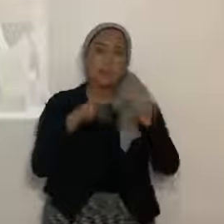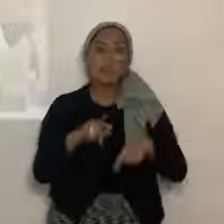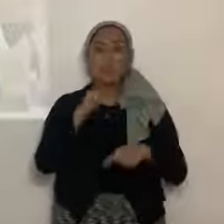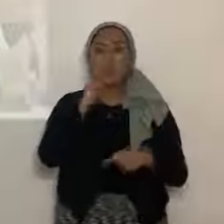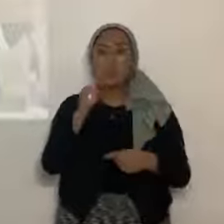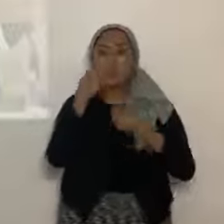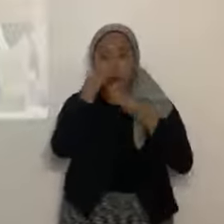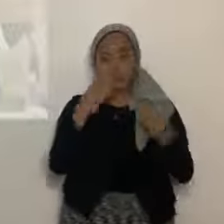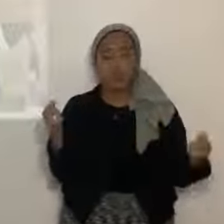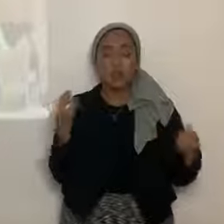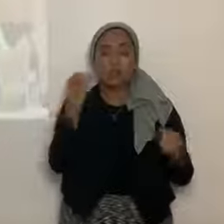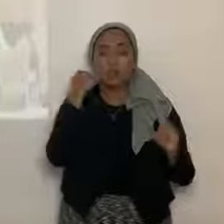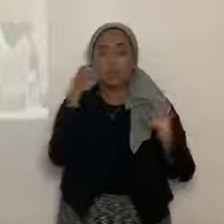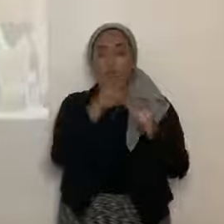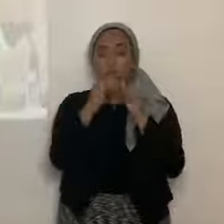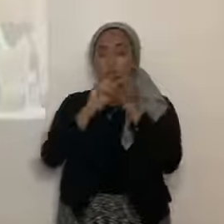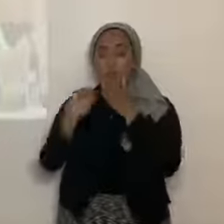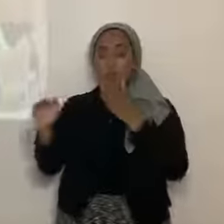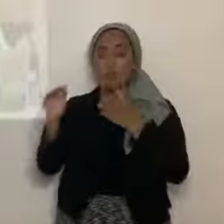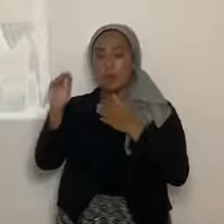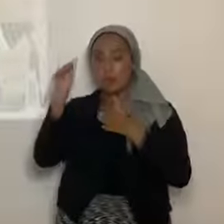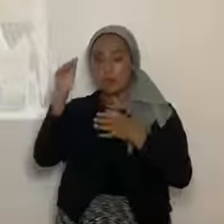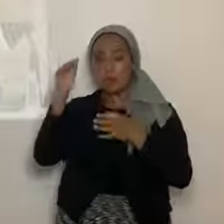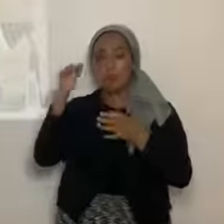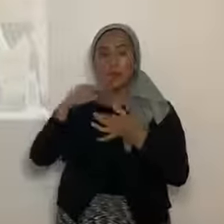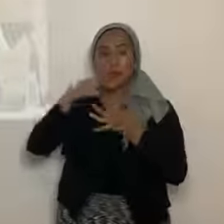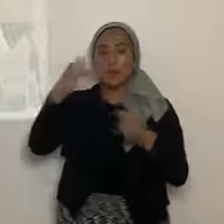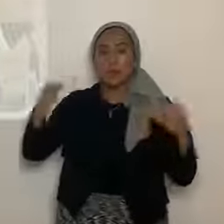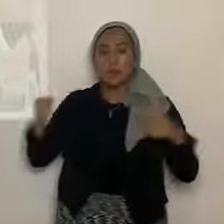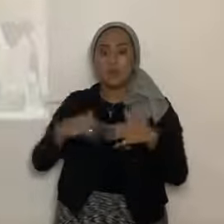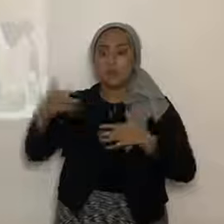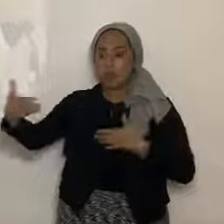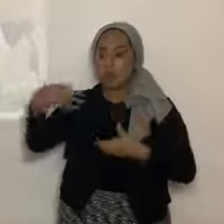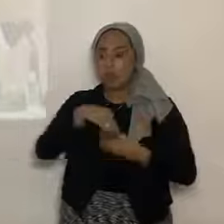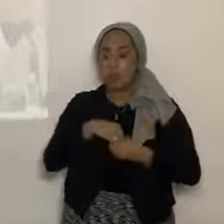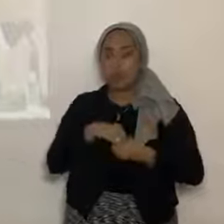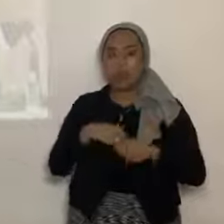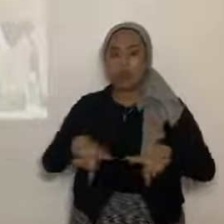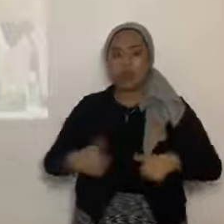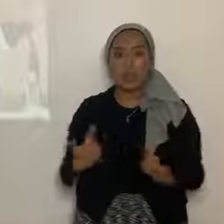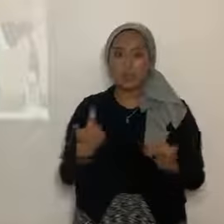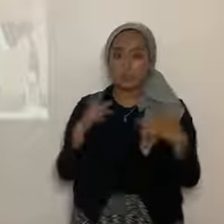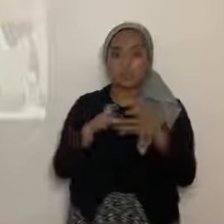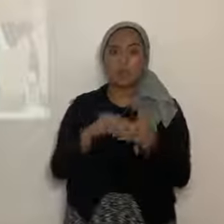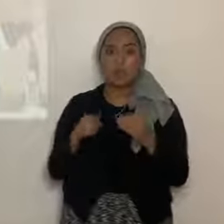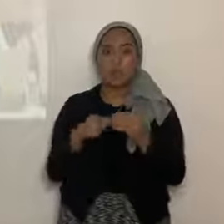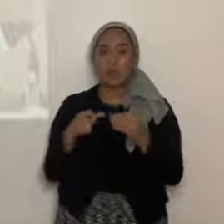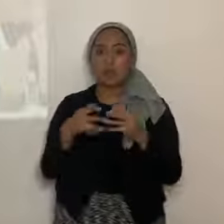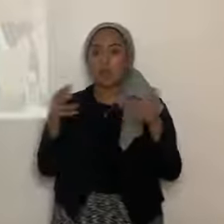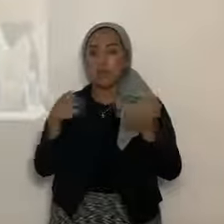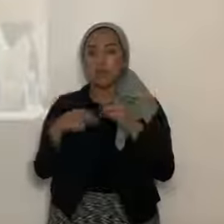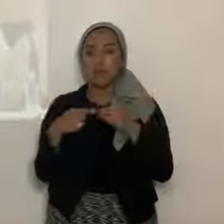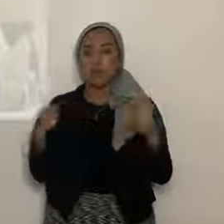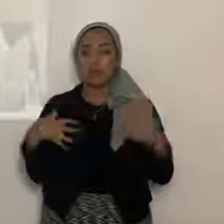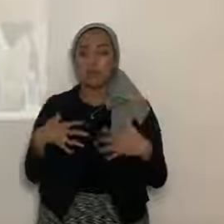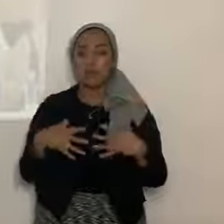ésta permite que el espíritu de temor entre en su vida. Ya hablamos mucho sobre el temor, pero no lo suficiente. Entonces, si una